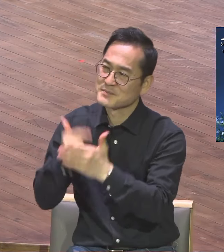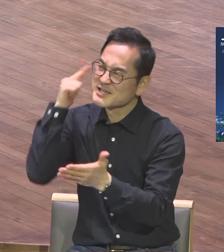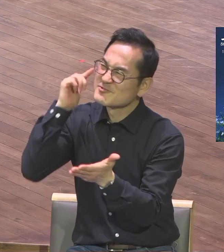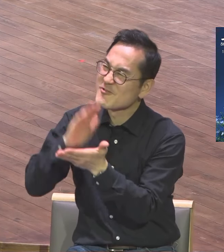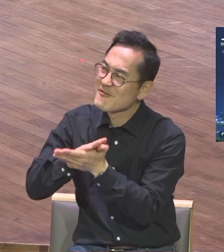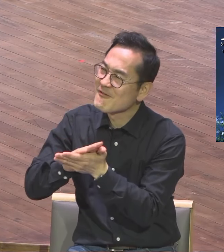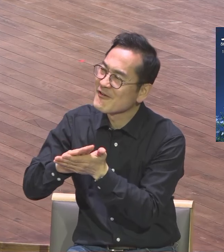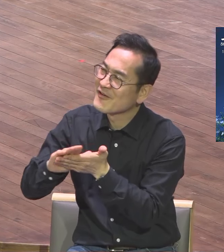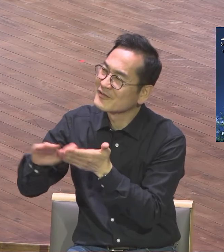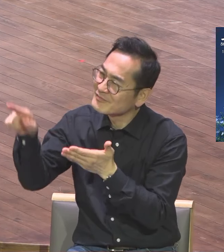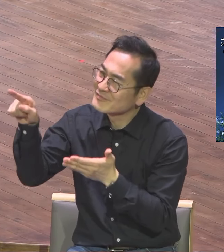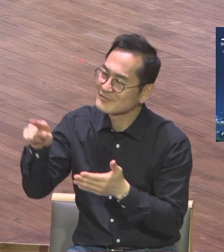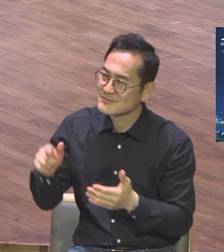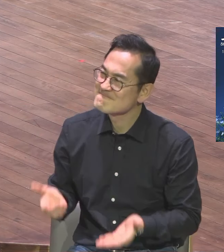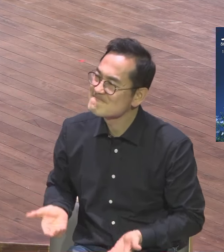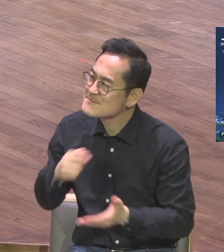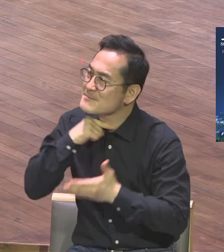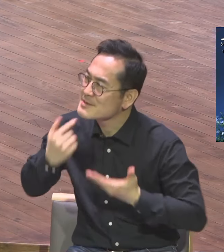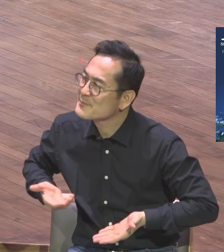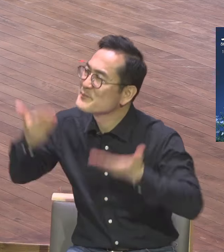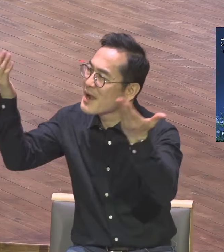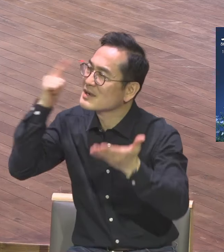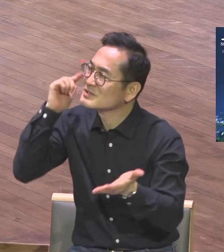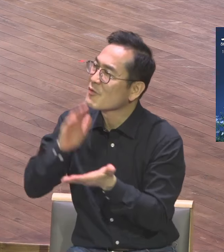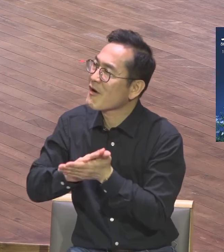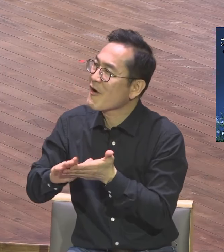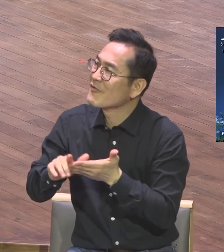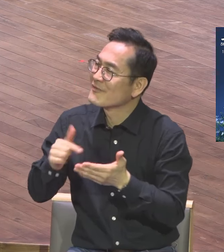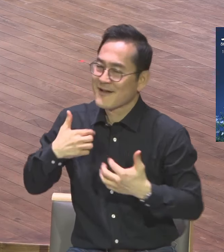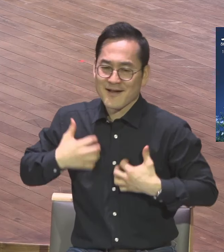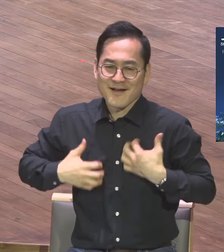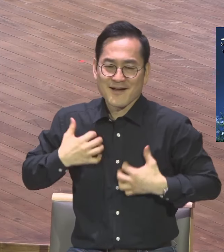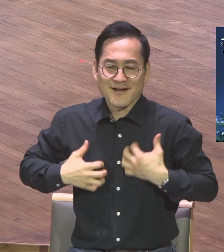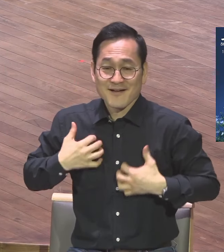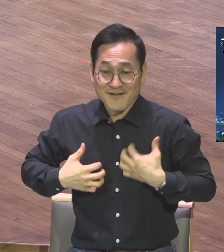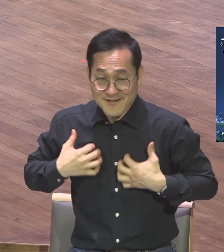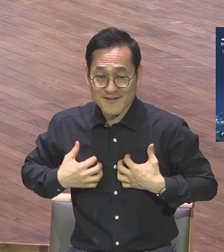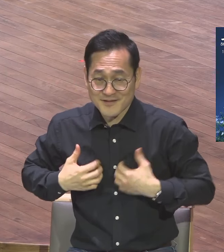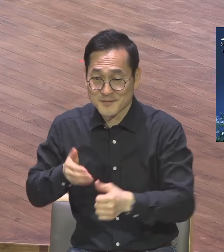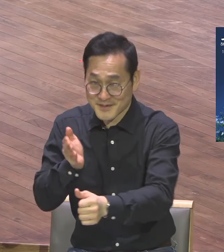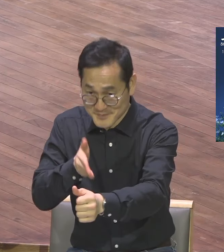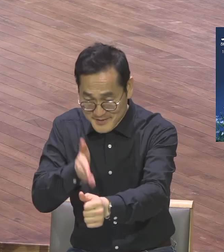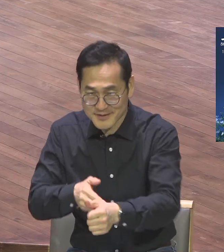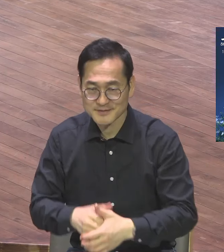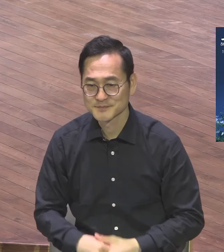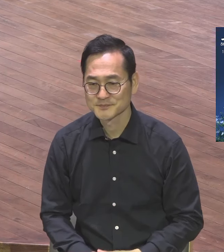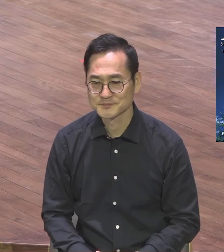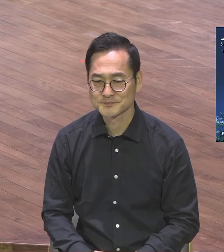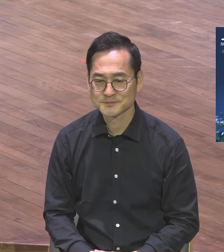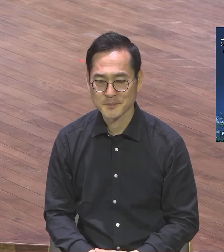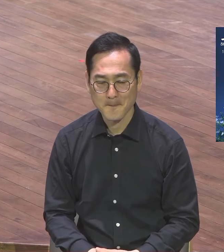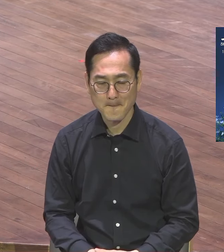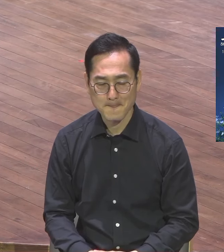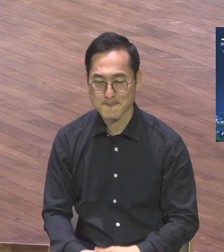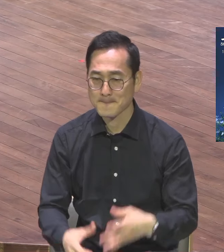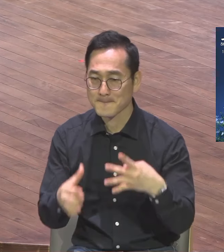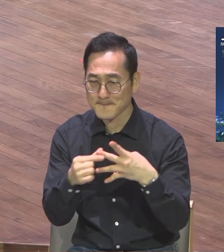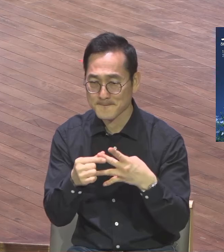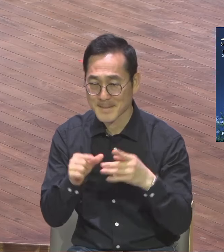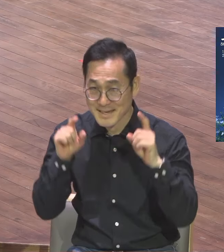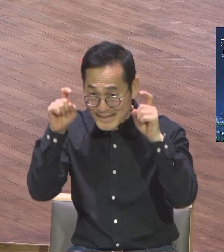시원하게 할 뿐만 아니라 모두를 살리는 참복음 체질 되기를 주님으로 축복합니다. 둘째로